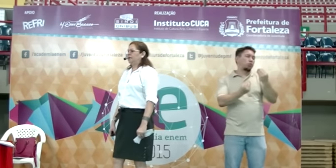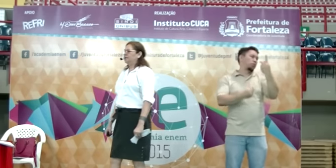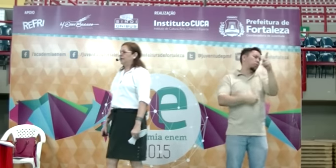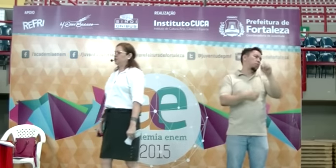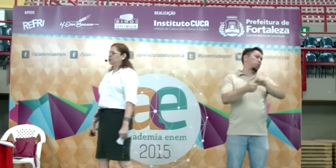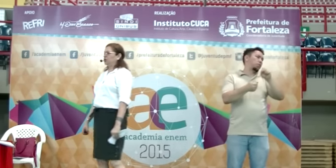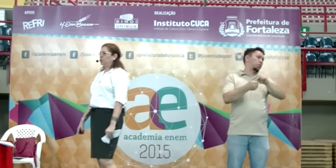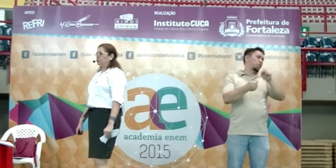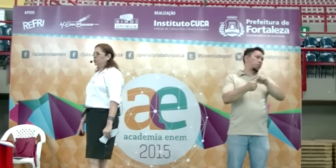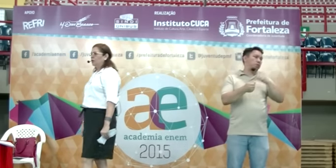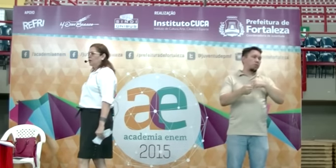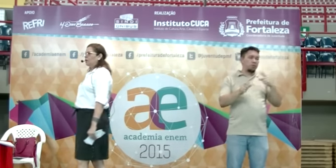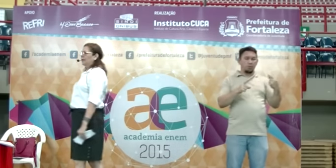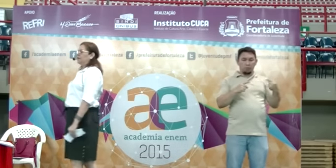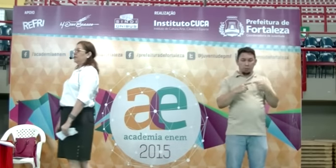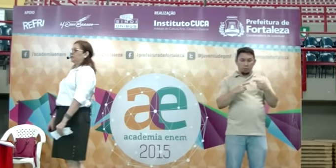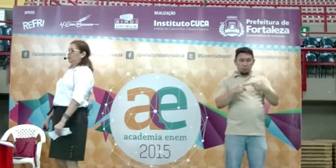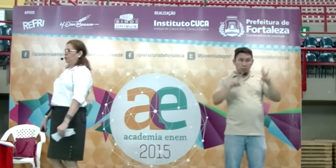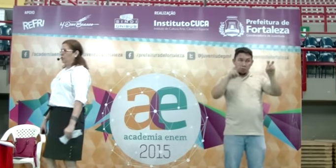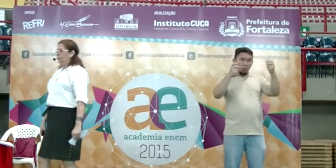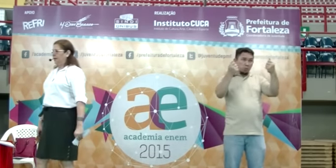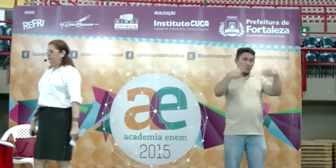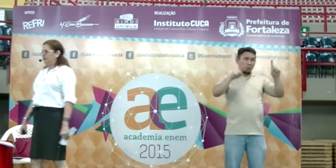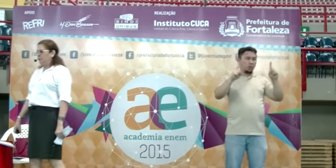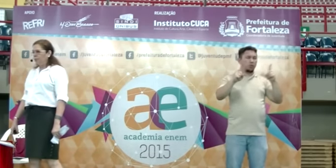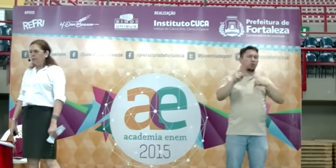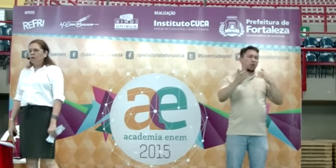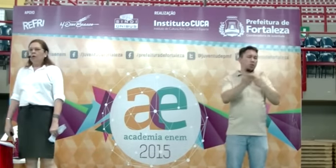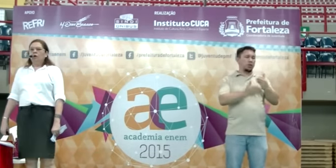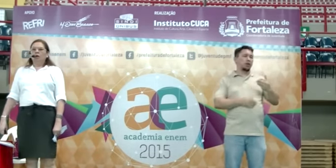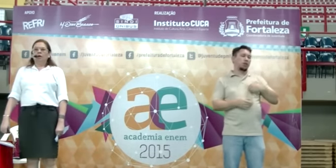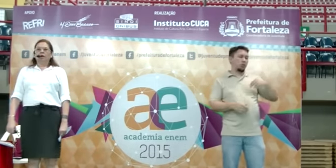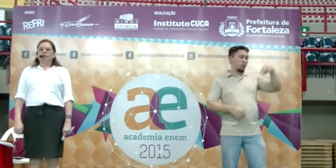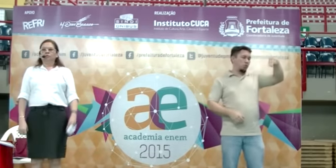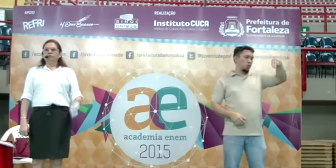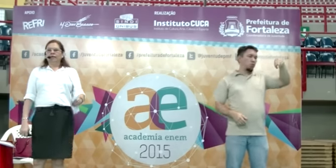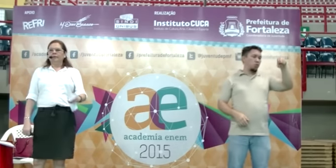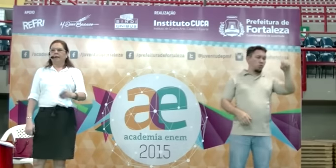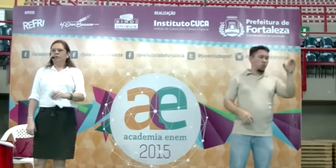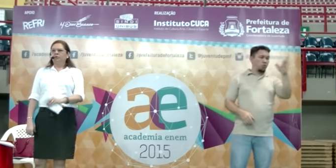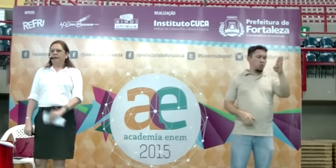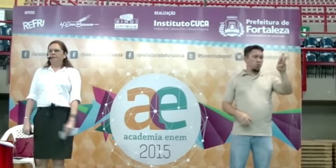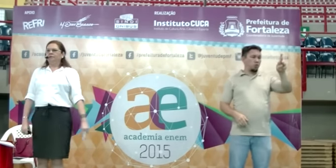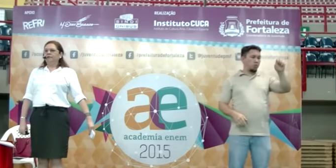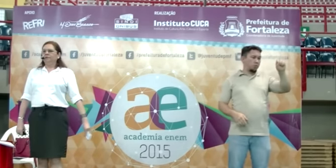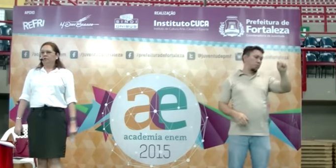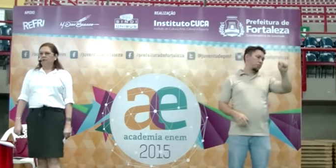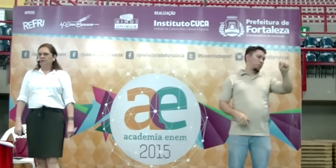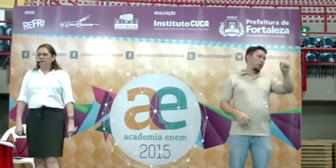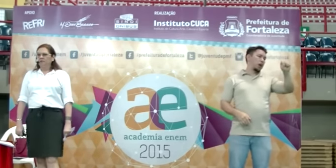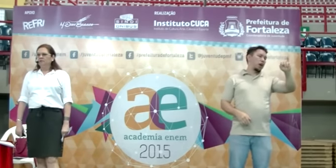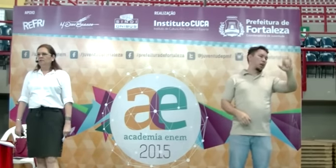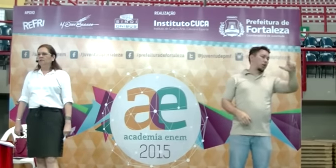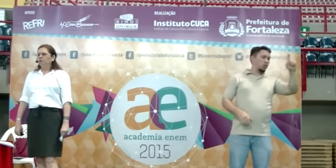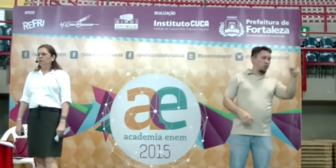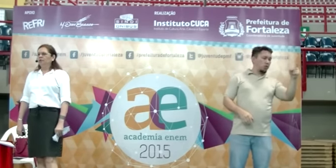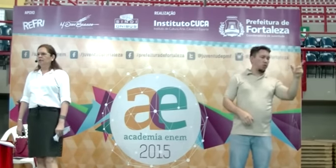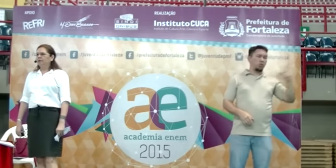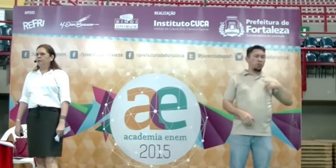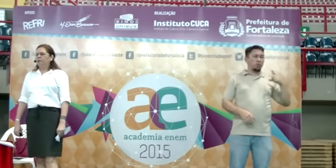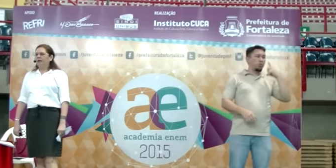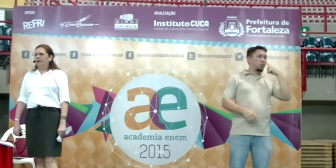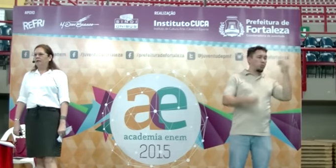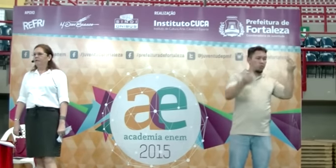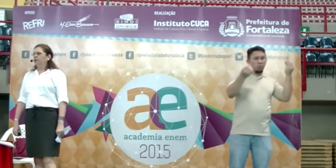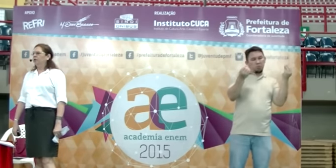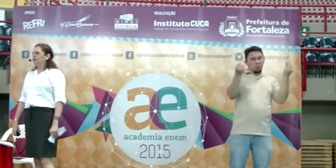vai fazer sem título, começando com no Brasil, colocando tema mais tese na introdução, 2º